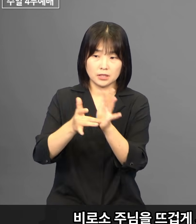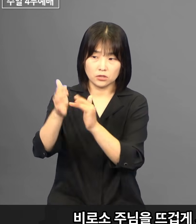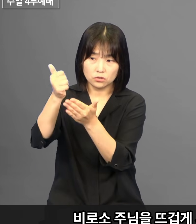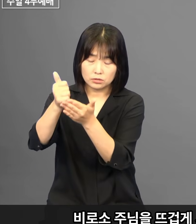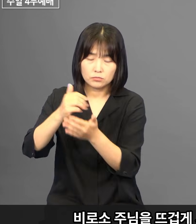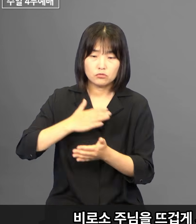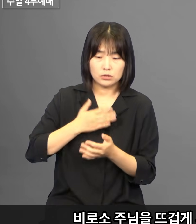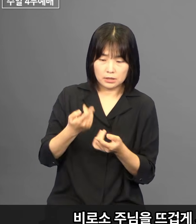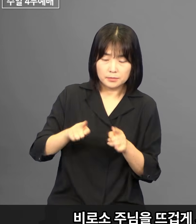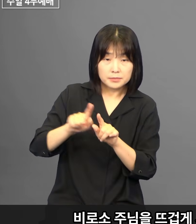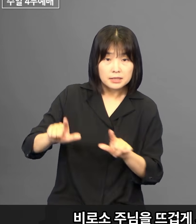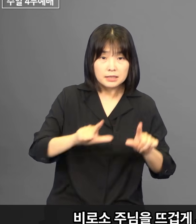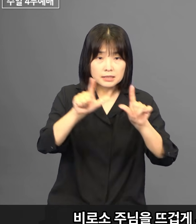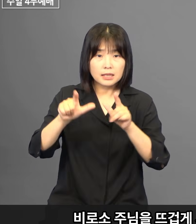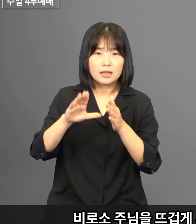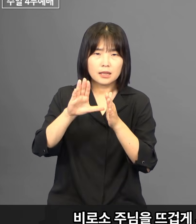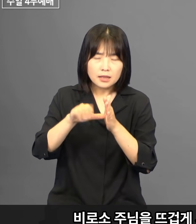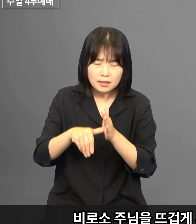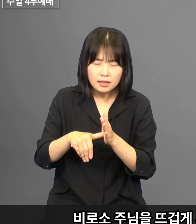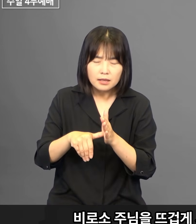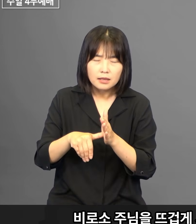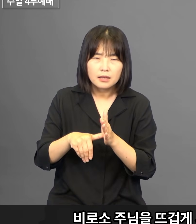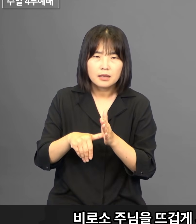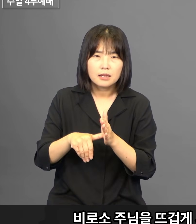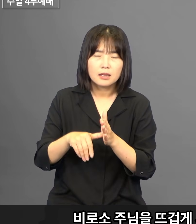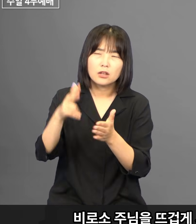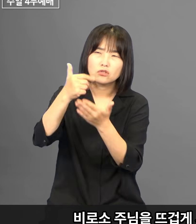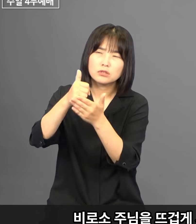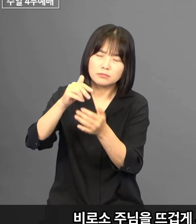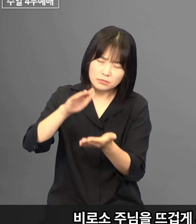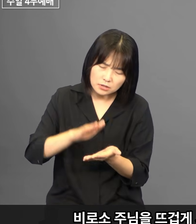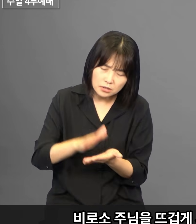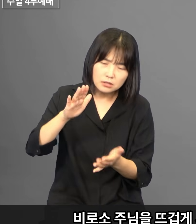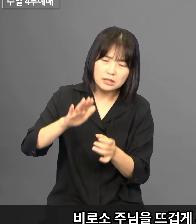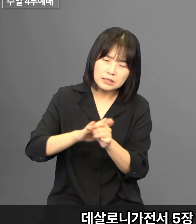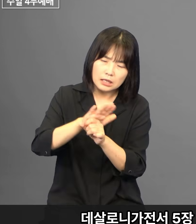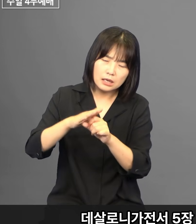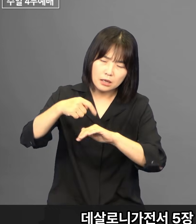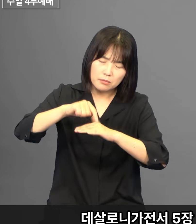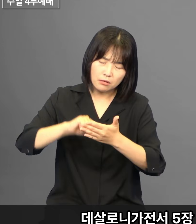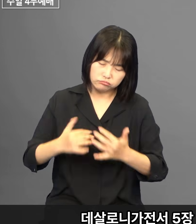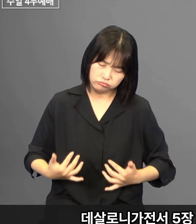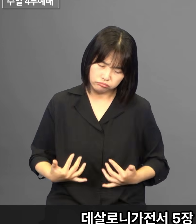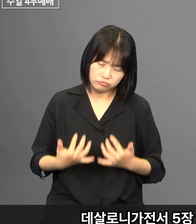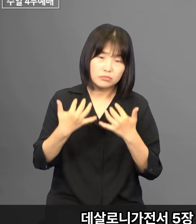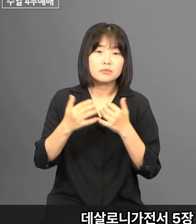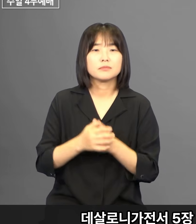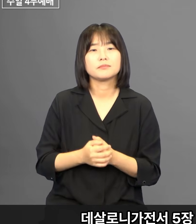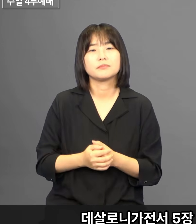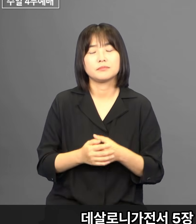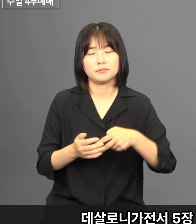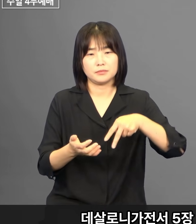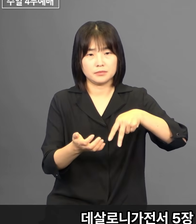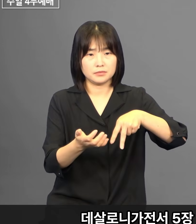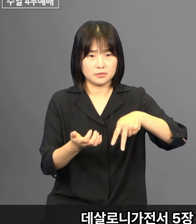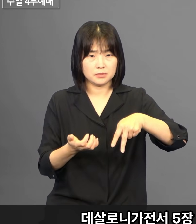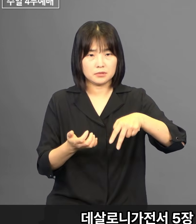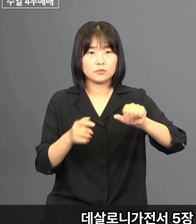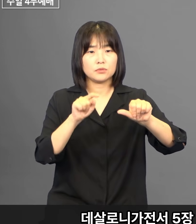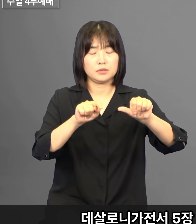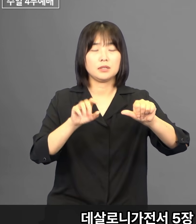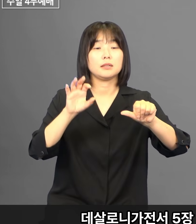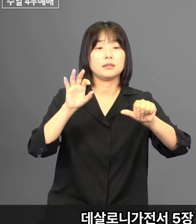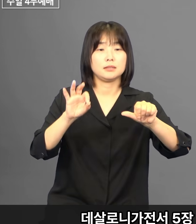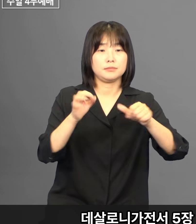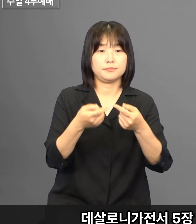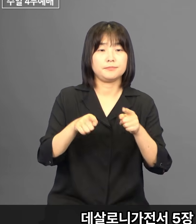비로소 주님을 뜨겁게 사랑하는 마음이 일어나게 돼요. 데살로니가 전서 5장 10절